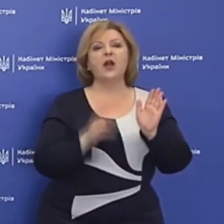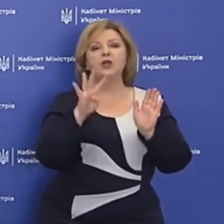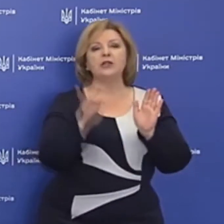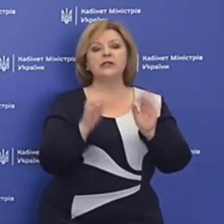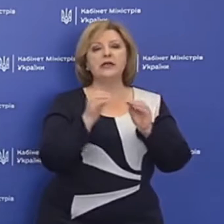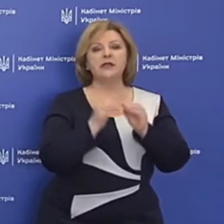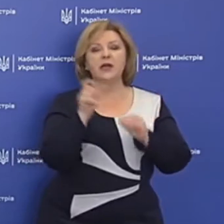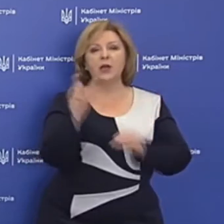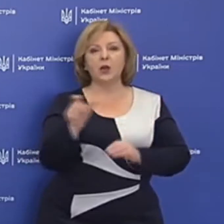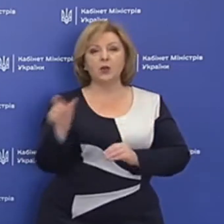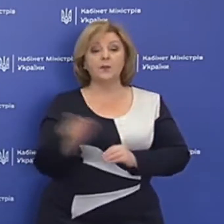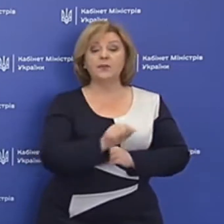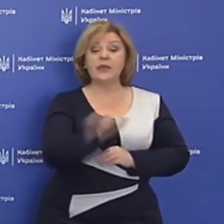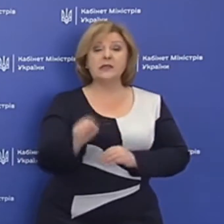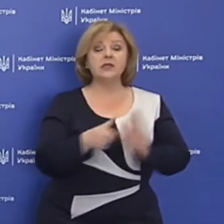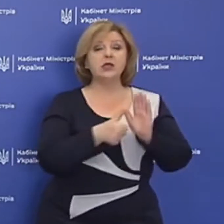9410 людей. З них